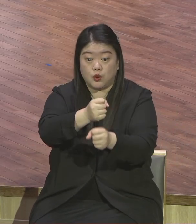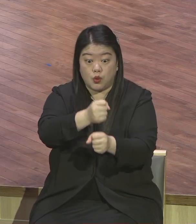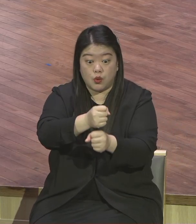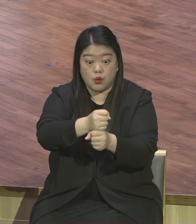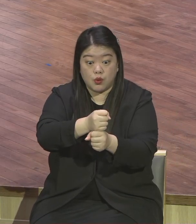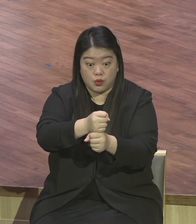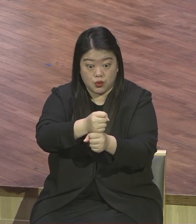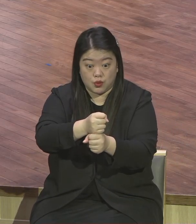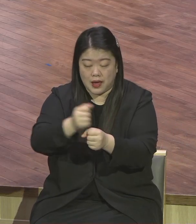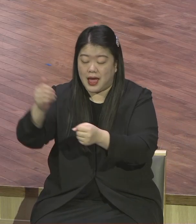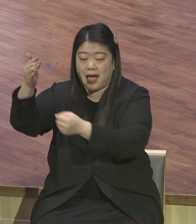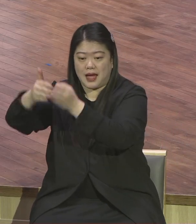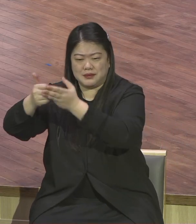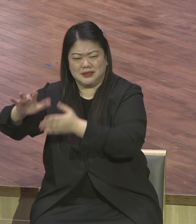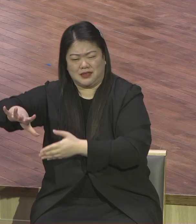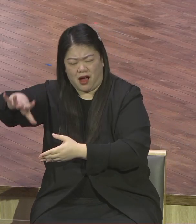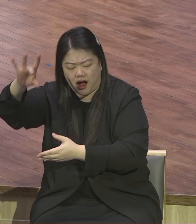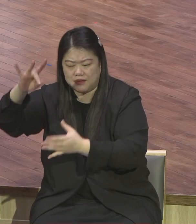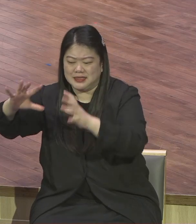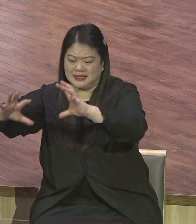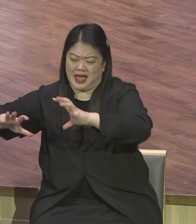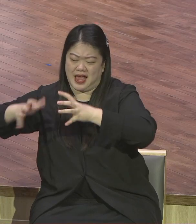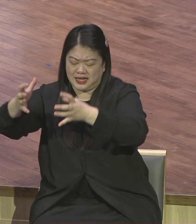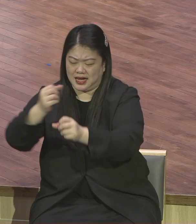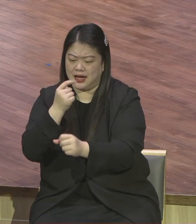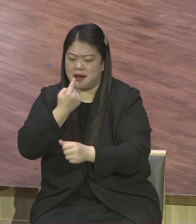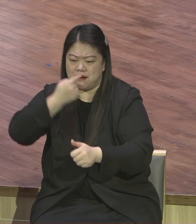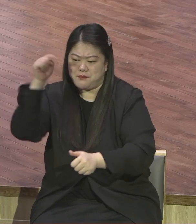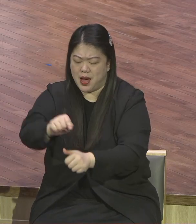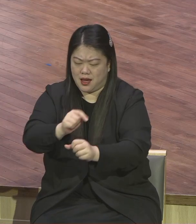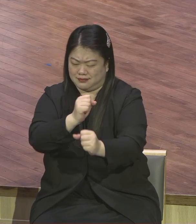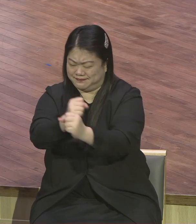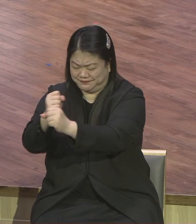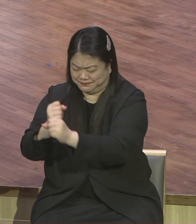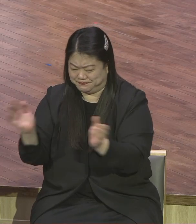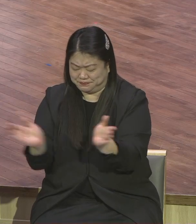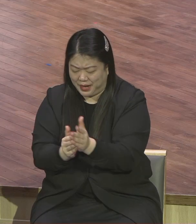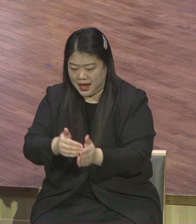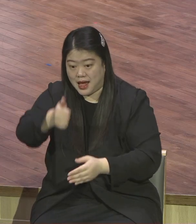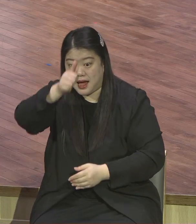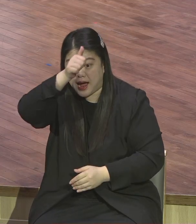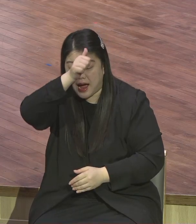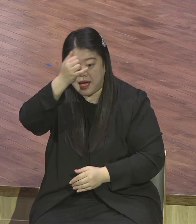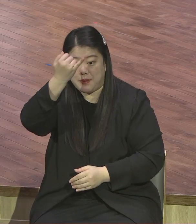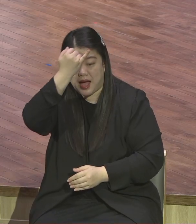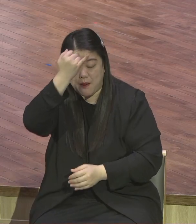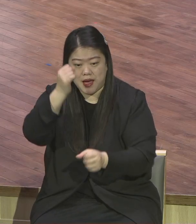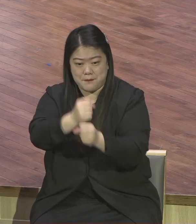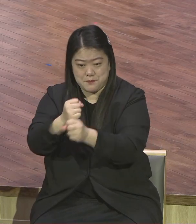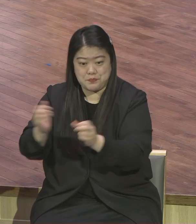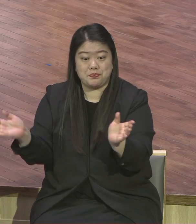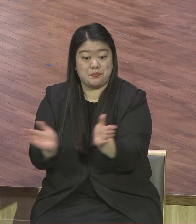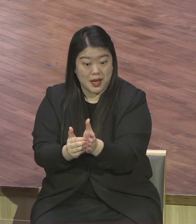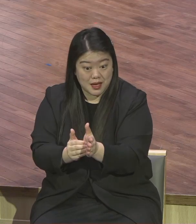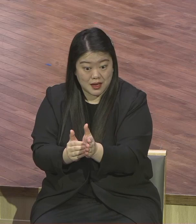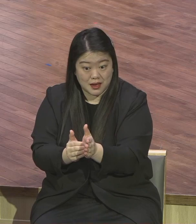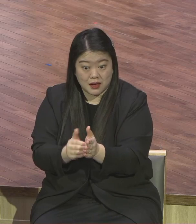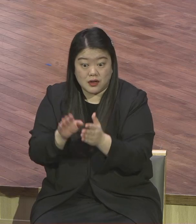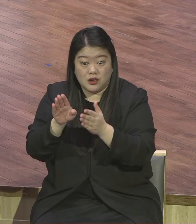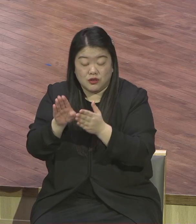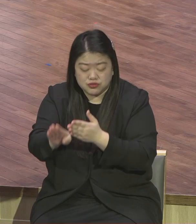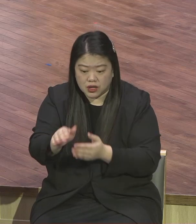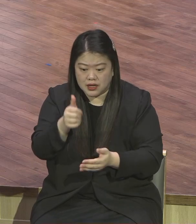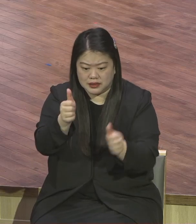아담 하와 만들었는데 그 타락했기 때문에 예수 그리스도가 오셔서 어떻게 했냐? 이래가지고 구원 못 받으니까 구원하기